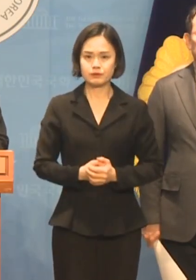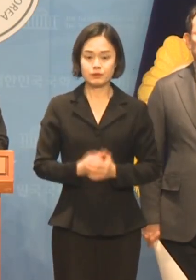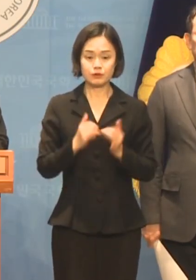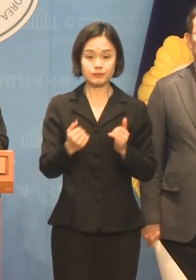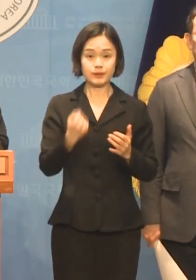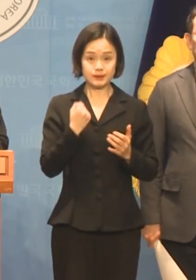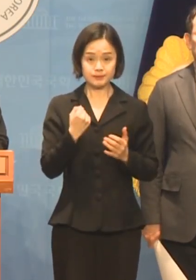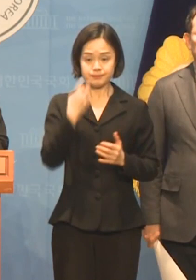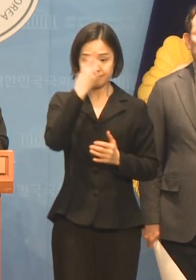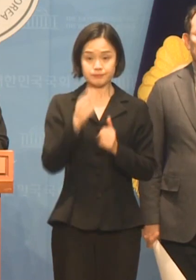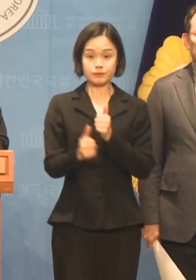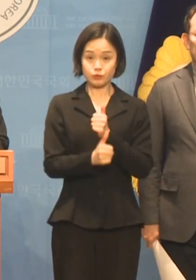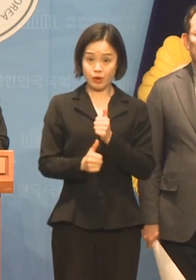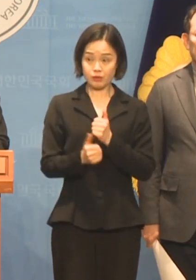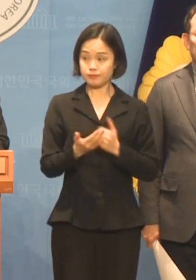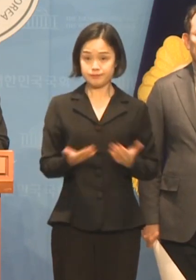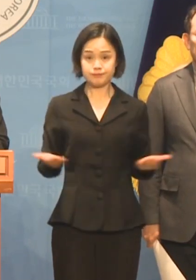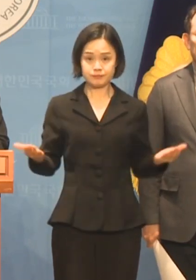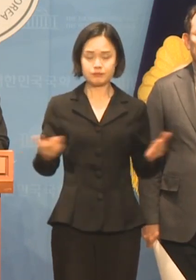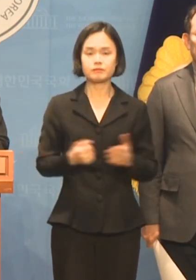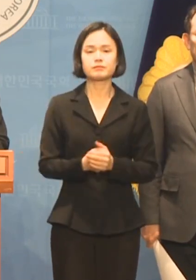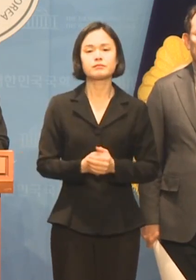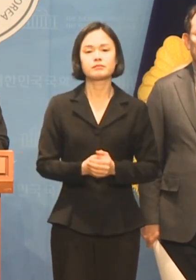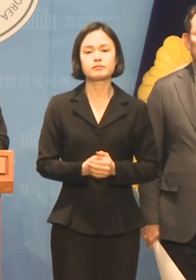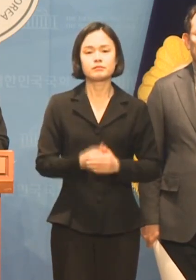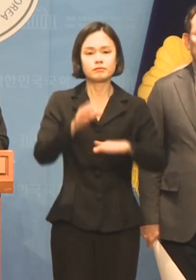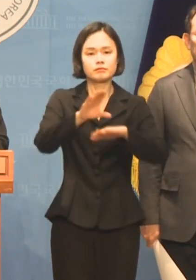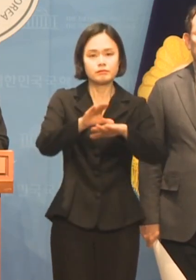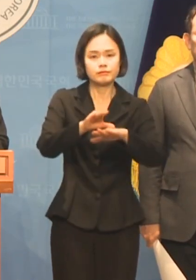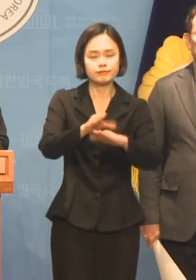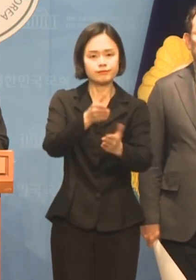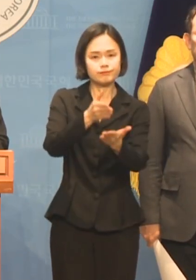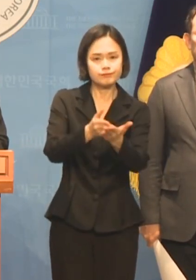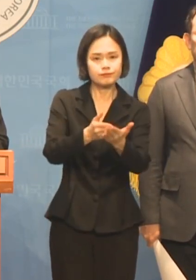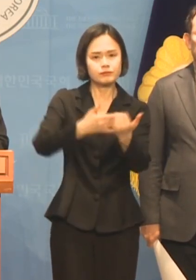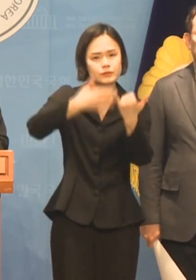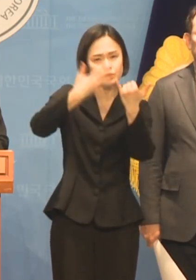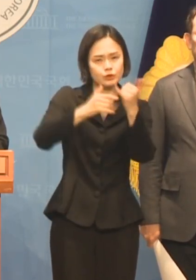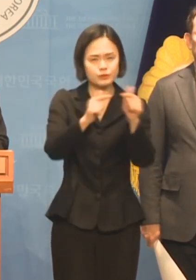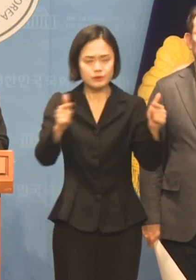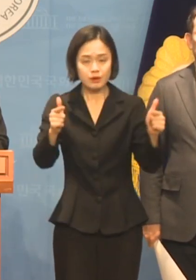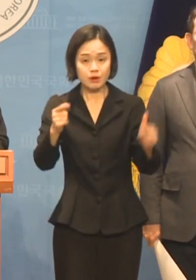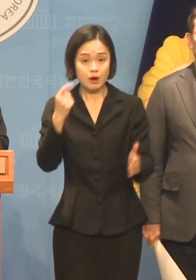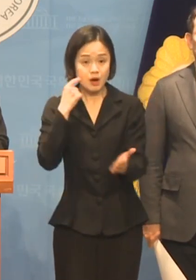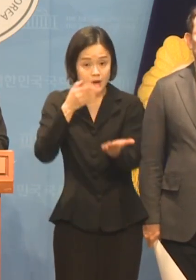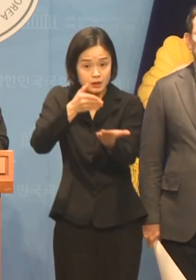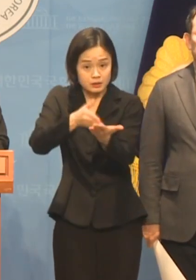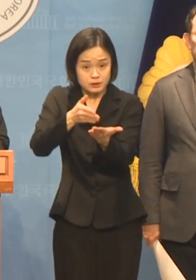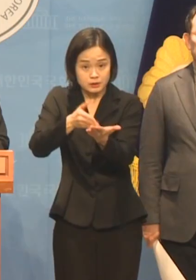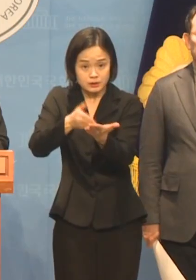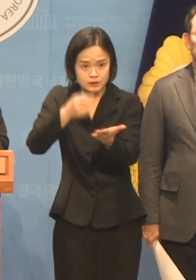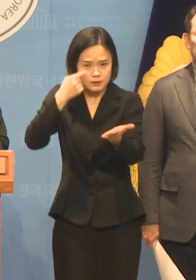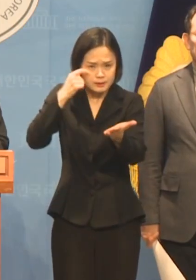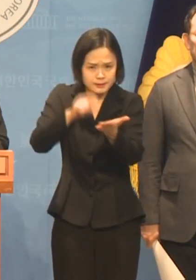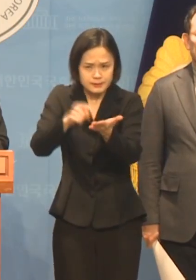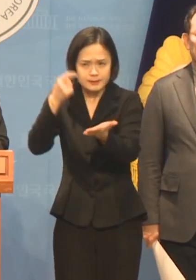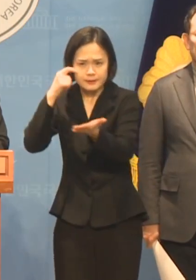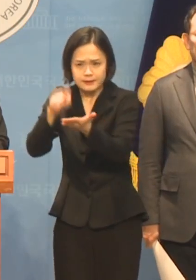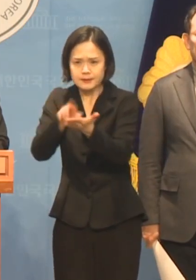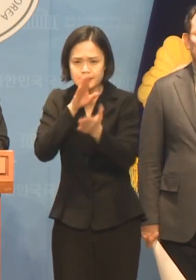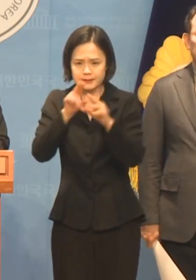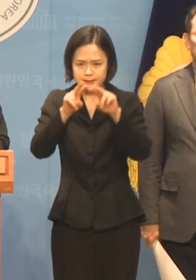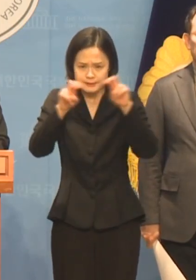조사위원들은 시중에 유포되고 있는 가짜와 조작된 내용에 대한 실체를 밝히기 위하여 최선을